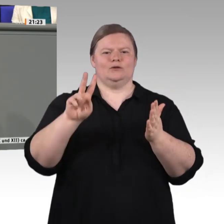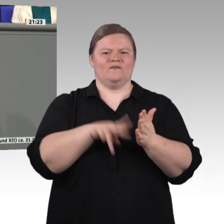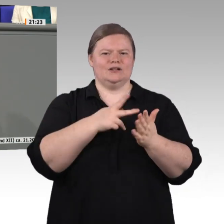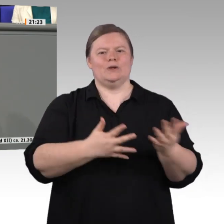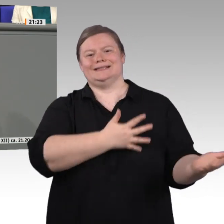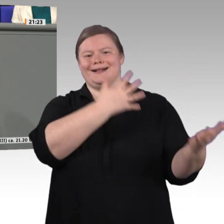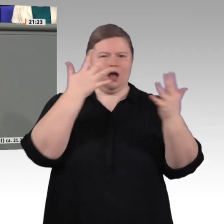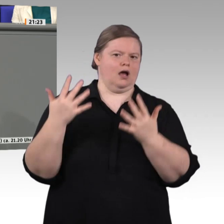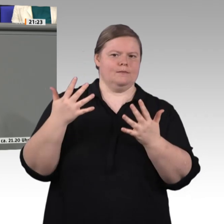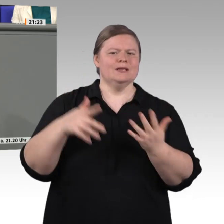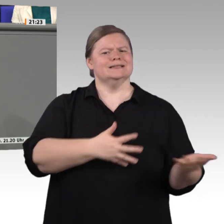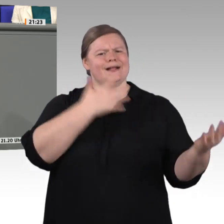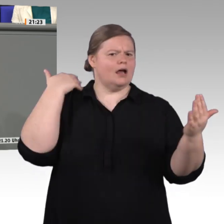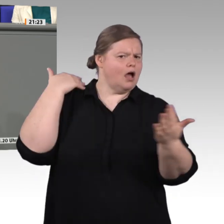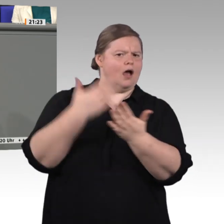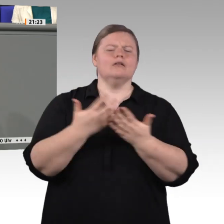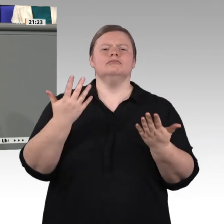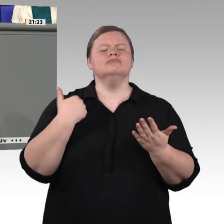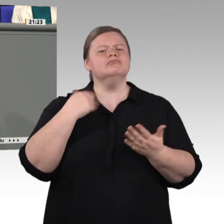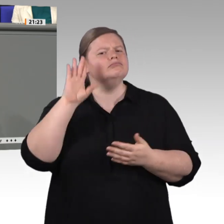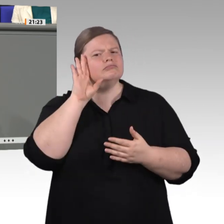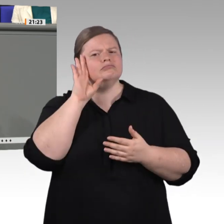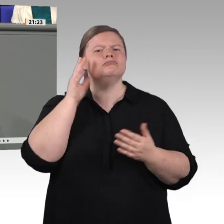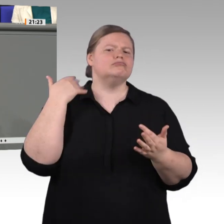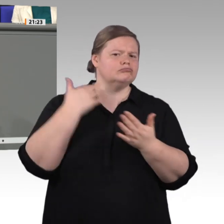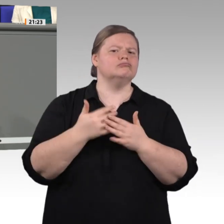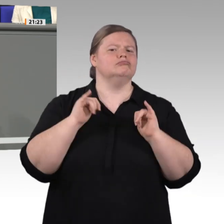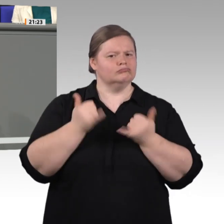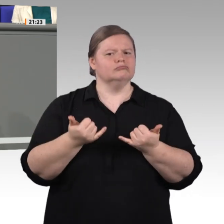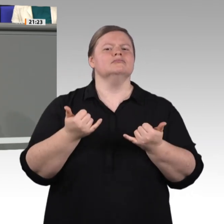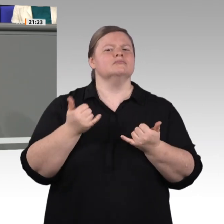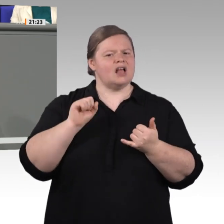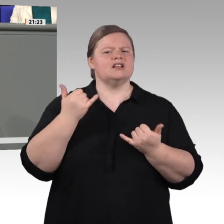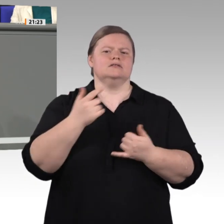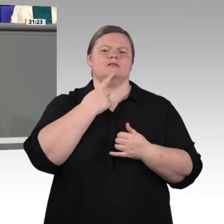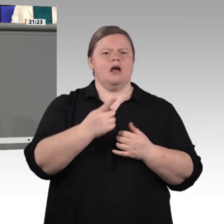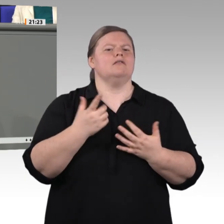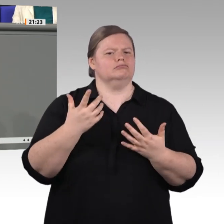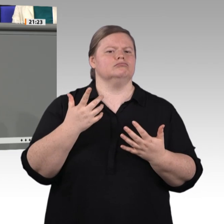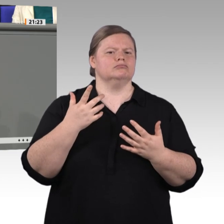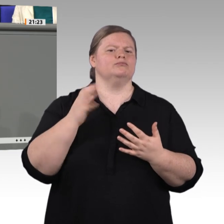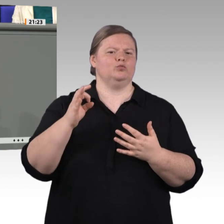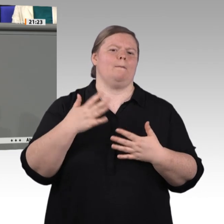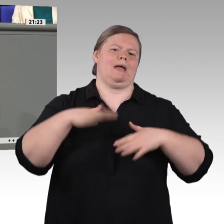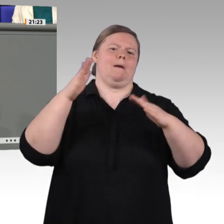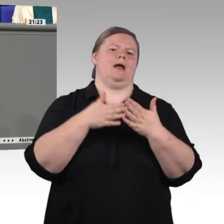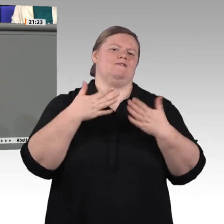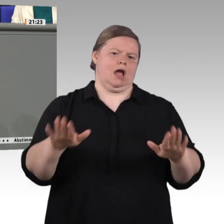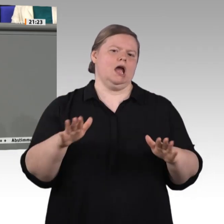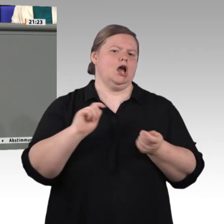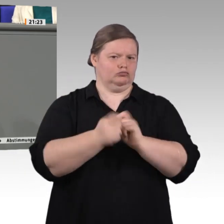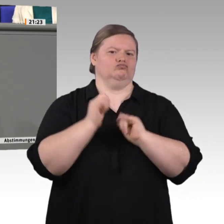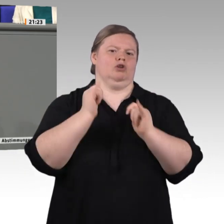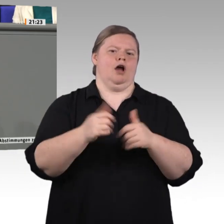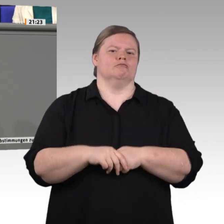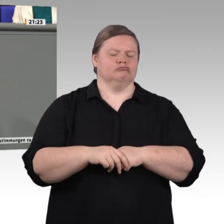mehr Barrierefreiheit, für mehr Selbstbestimmung, für mehr Inklusion. Und darauf, das sage ich auch ganz deutlich, wollen wir